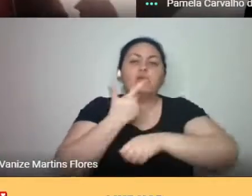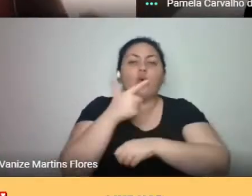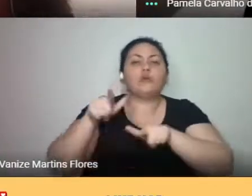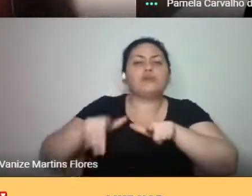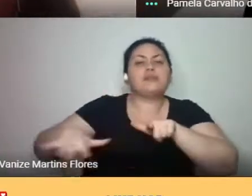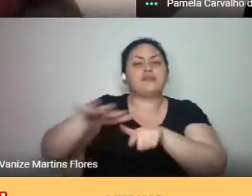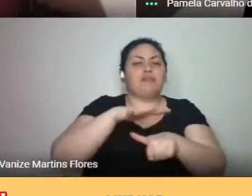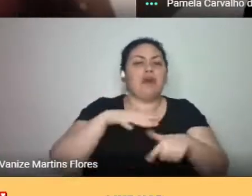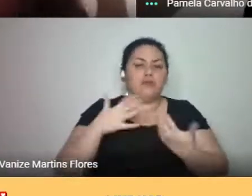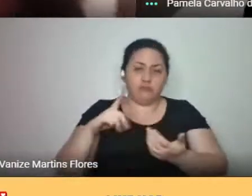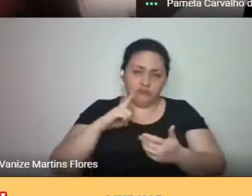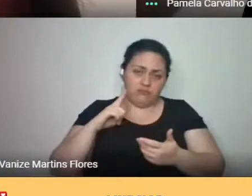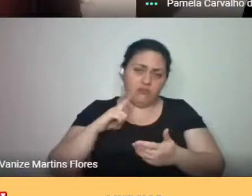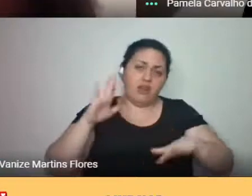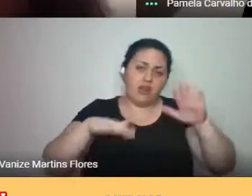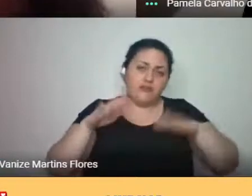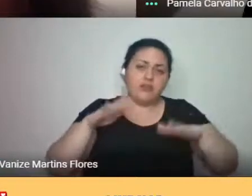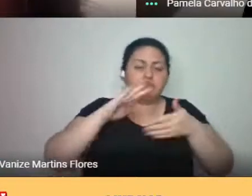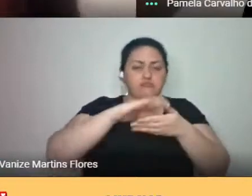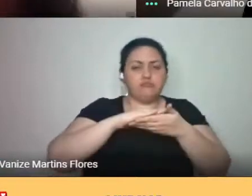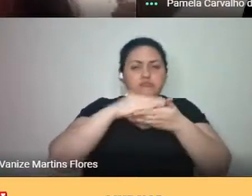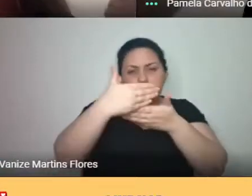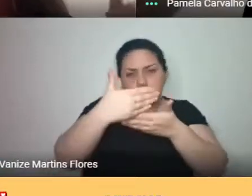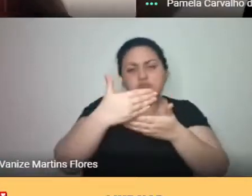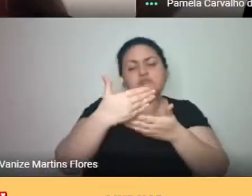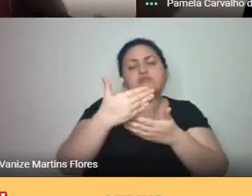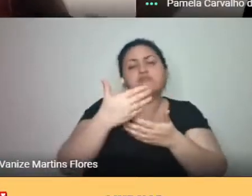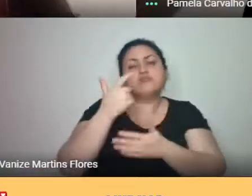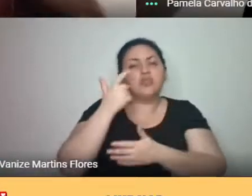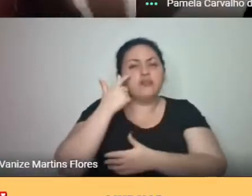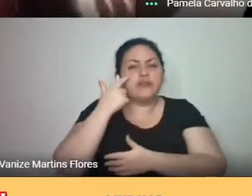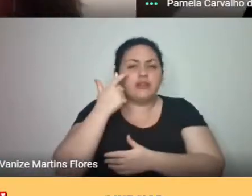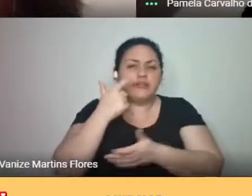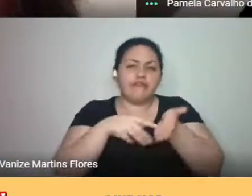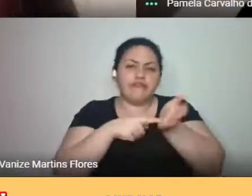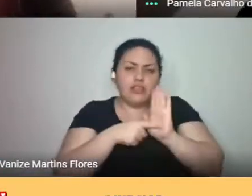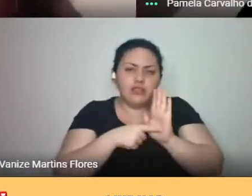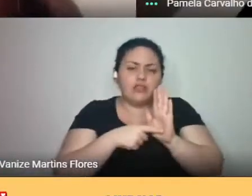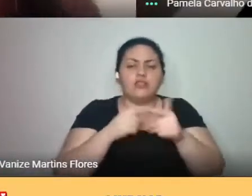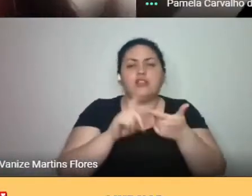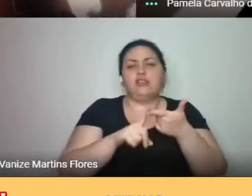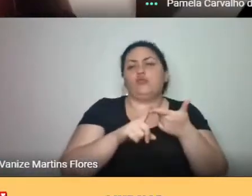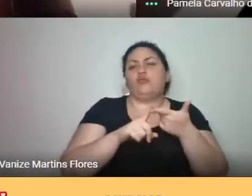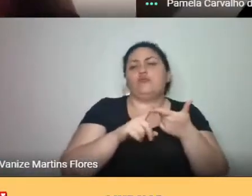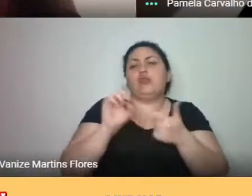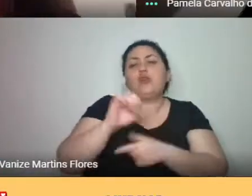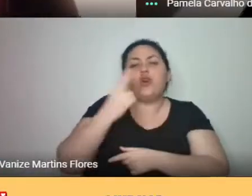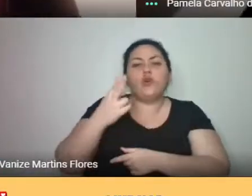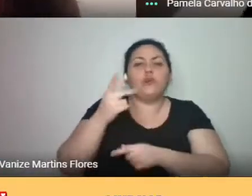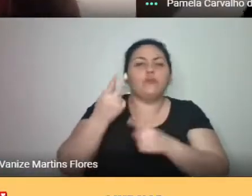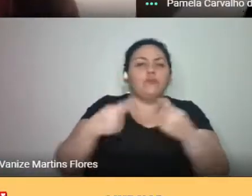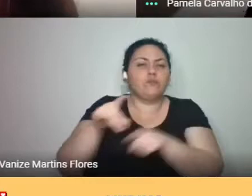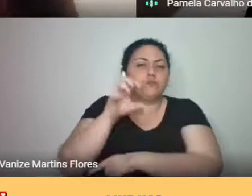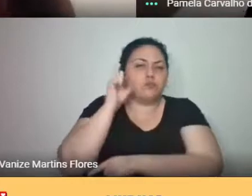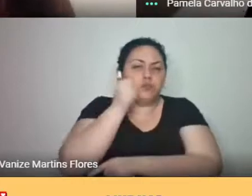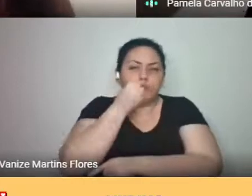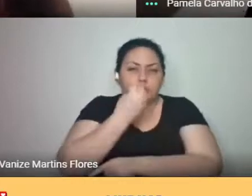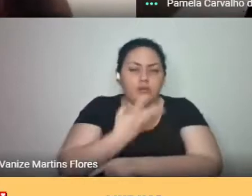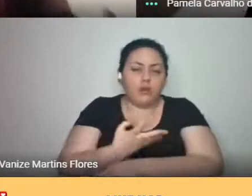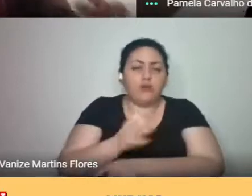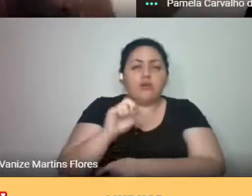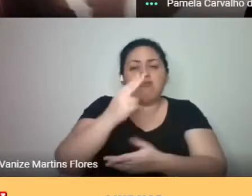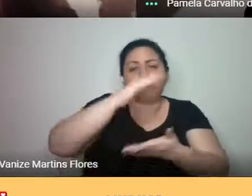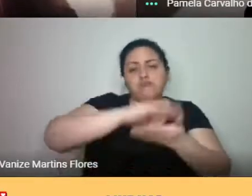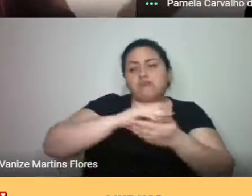boa, espaço para arrumar talvez coisas que sejam necessárias em casa, para ler um livro ou simplesmente não fazer nada,